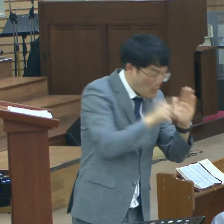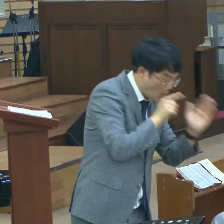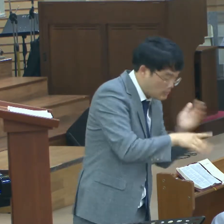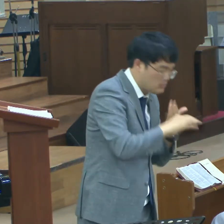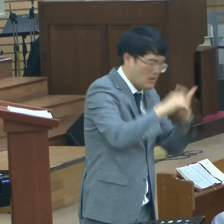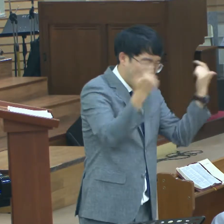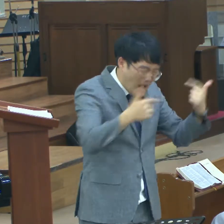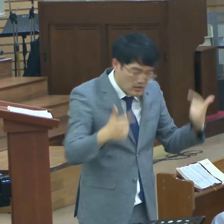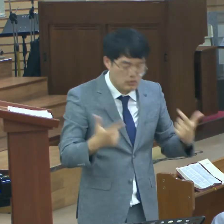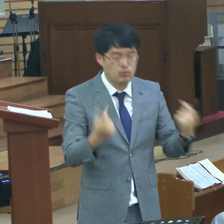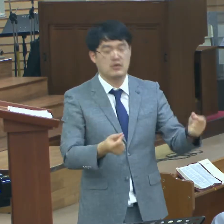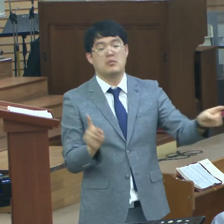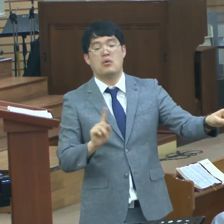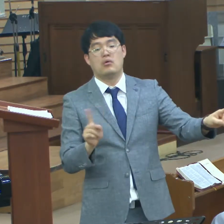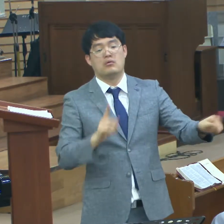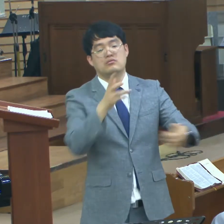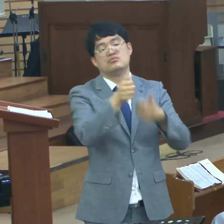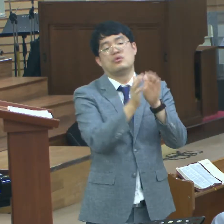보고 계세요.